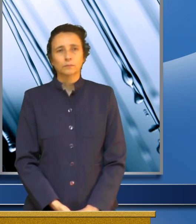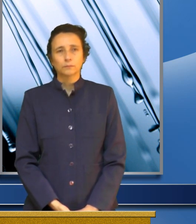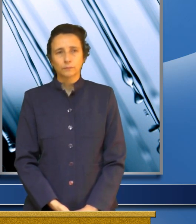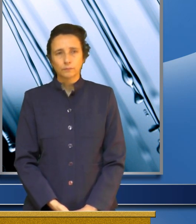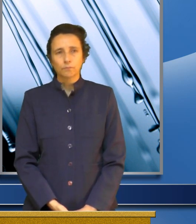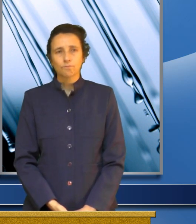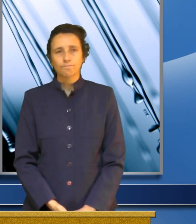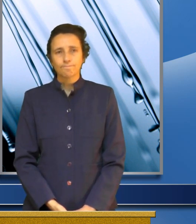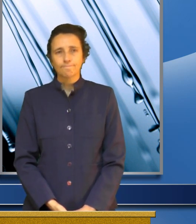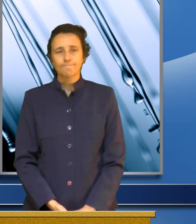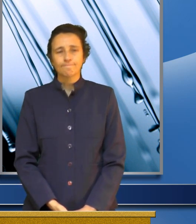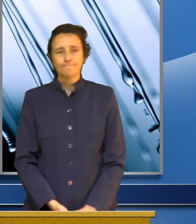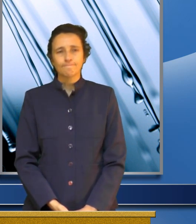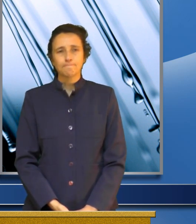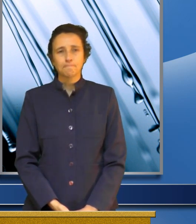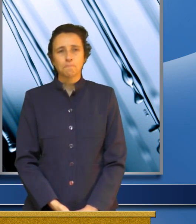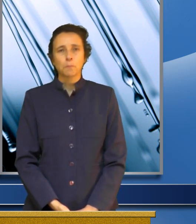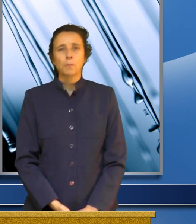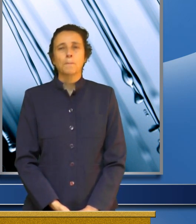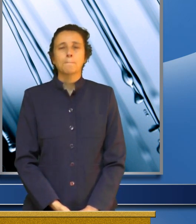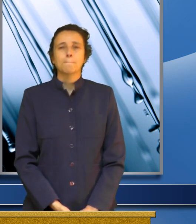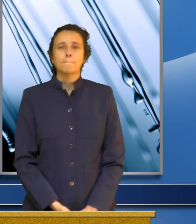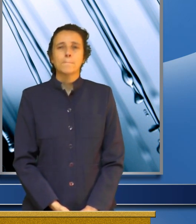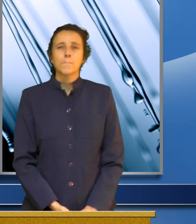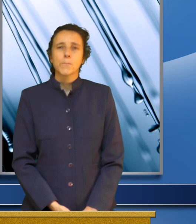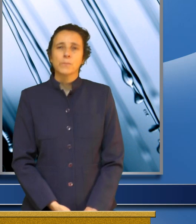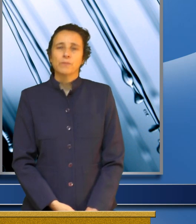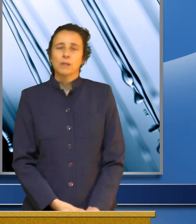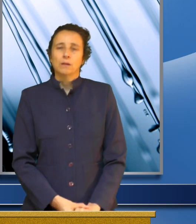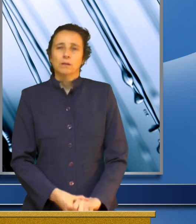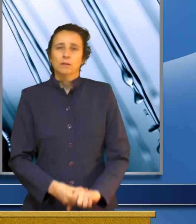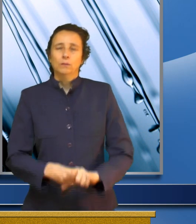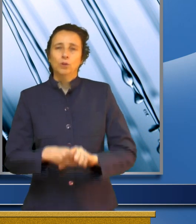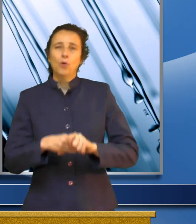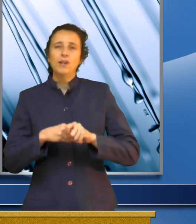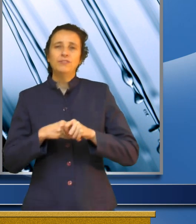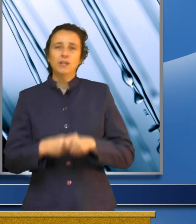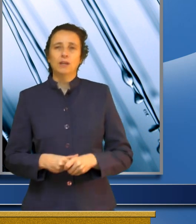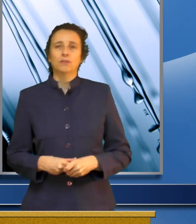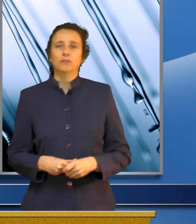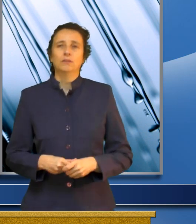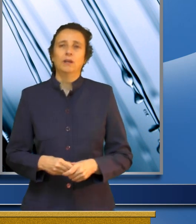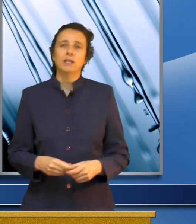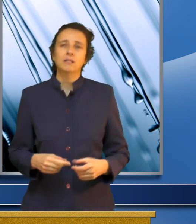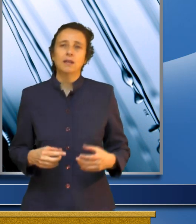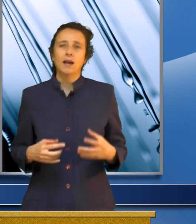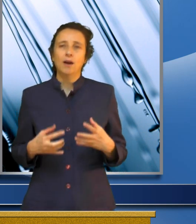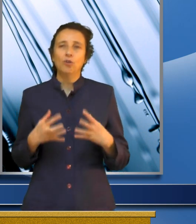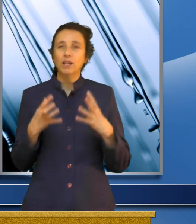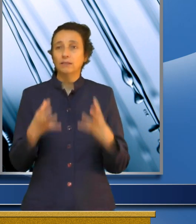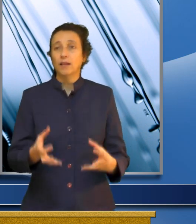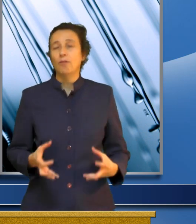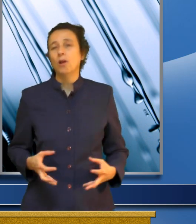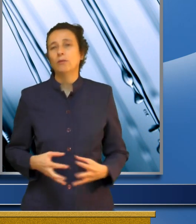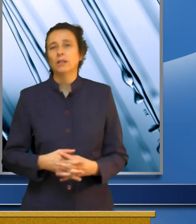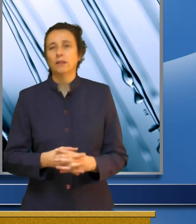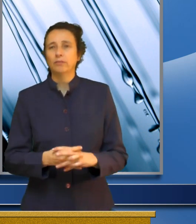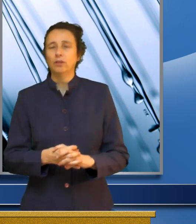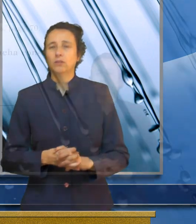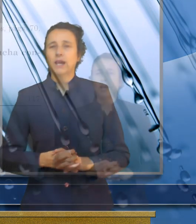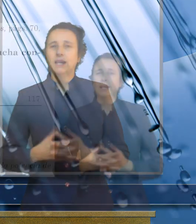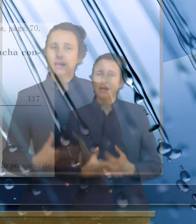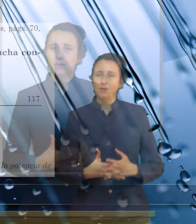podemos alcanzar este meta tan importante? Es la pregunta número 5. Todo el cielo está orientado